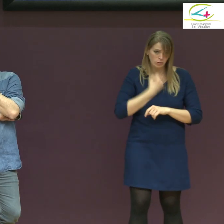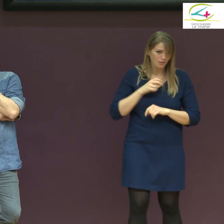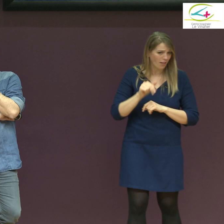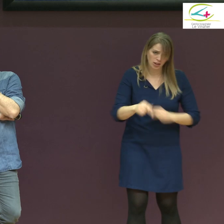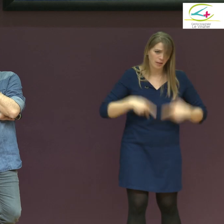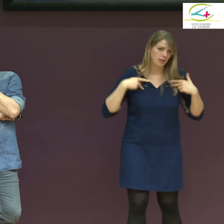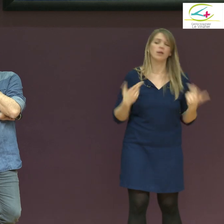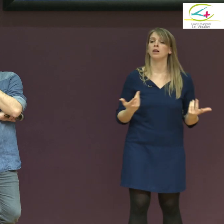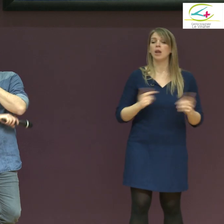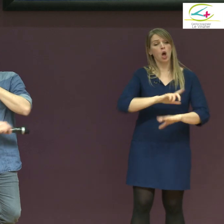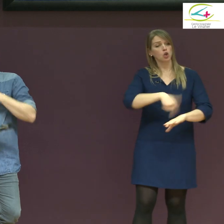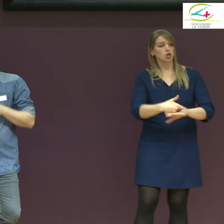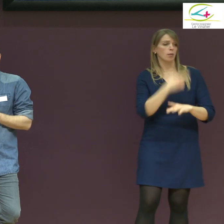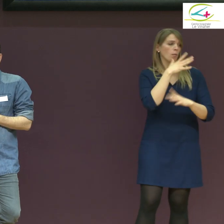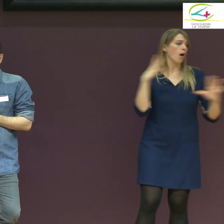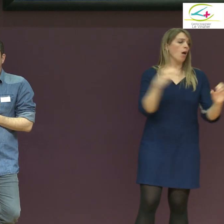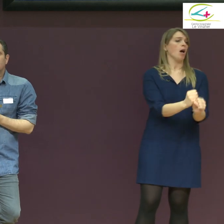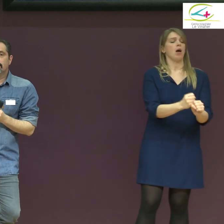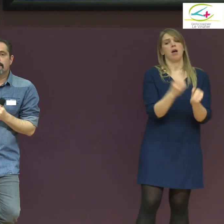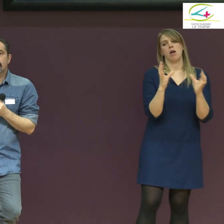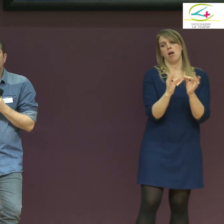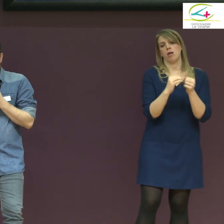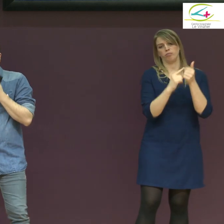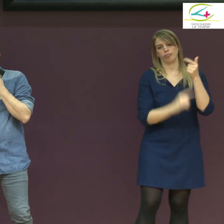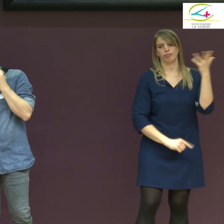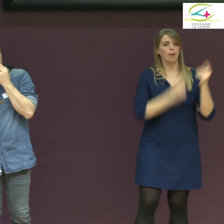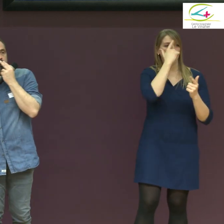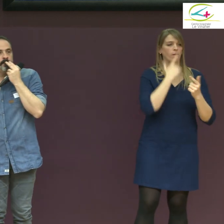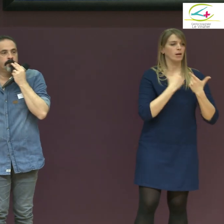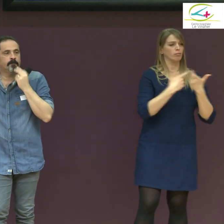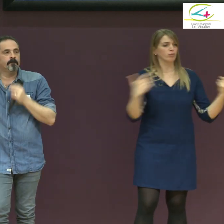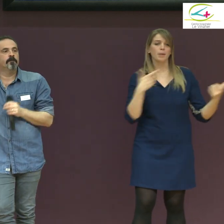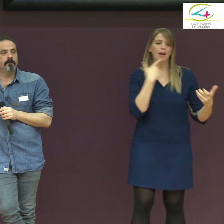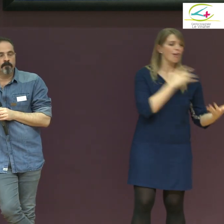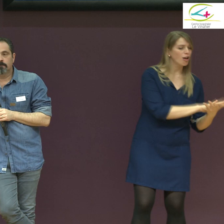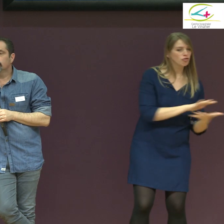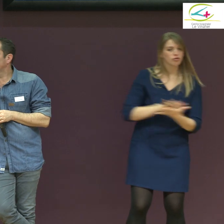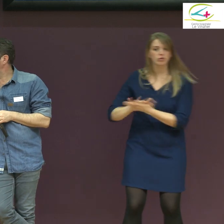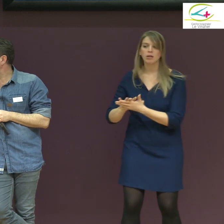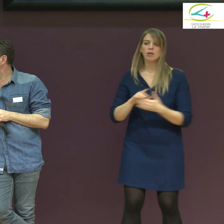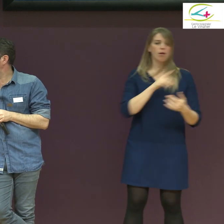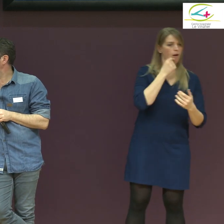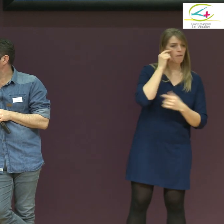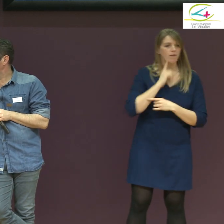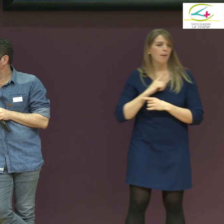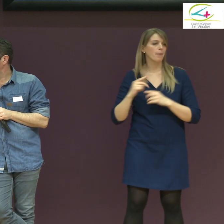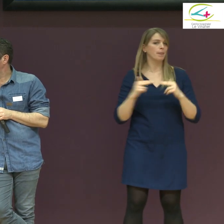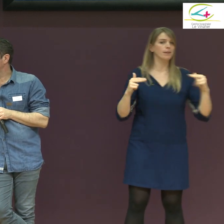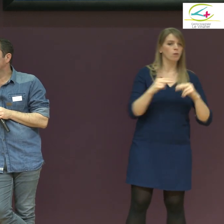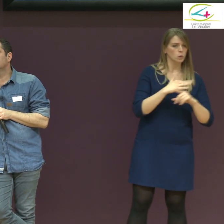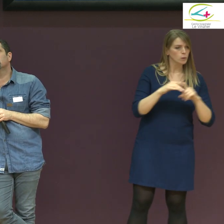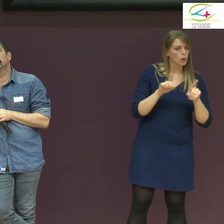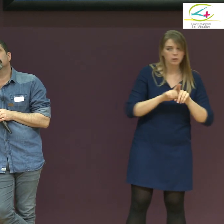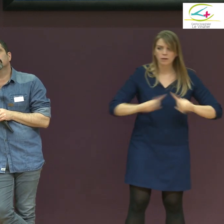en 2 heures comme ça, on ne peut pas vous faire une description de l'ensemble des profils qu'il peut y avoir. On a parlé d'âges différents, de sexes différents, de milieux différents. Donc il peut y